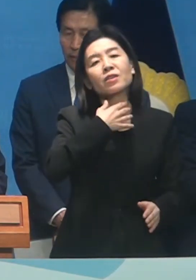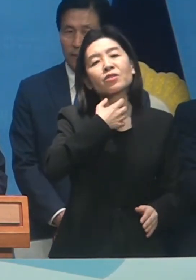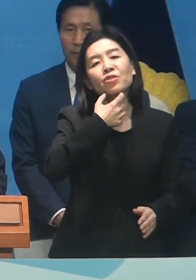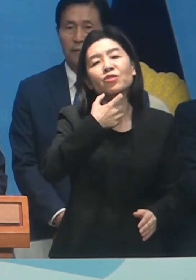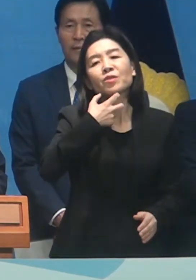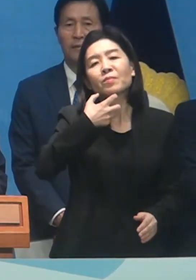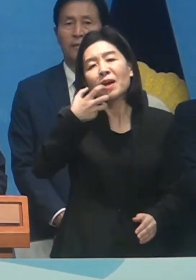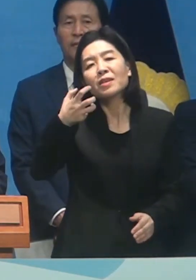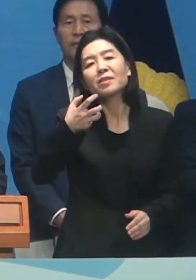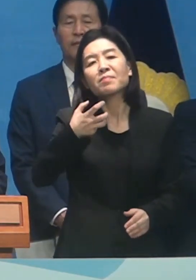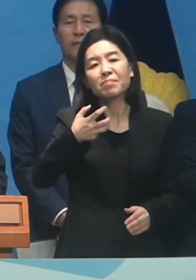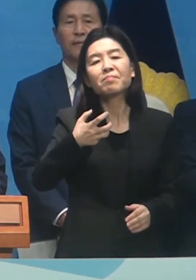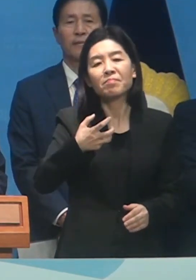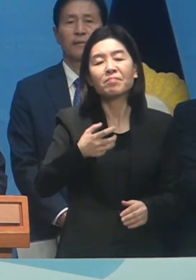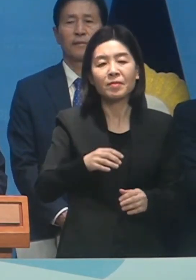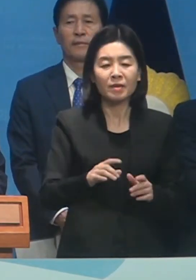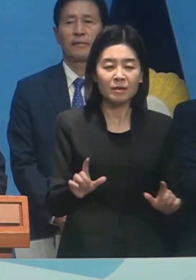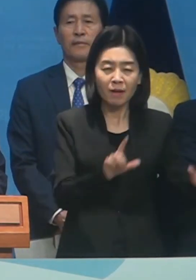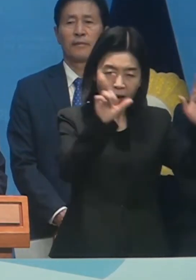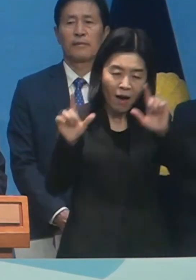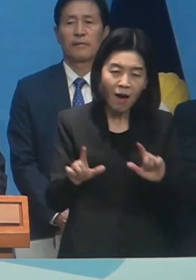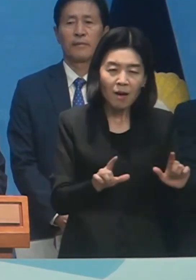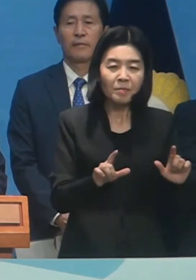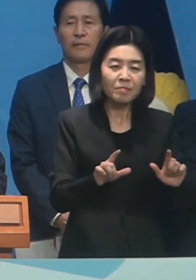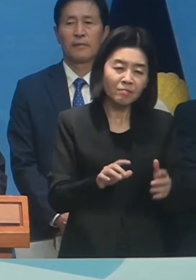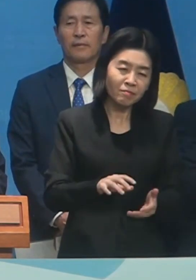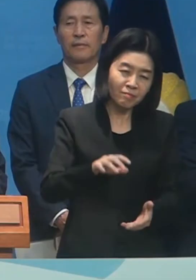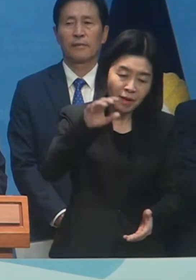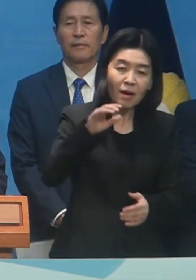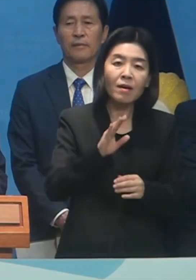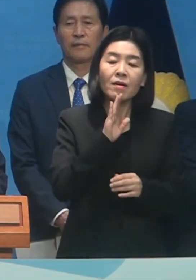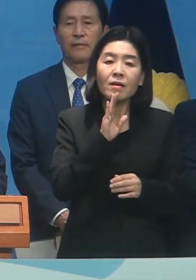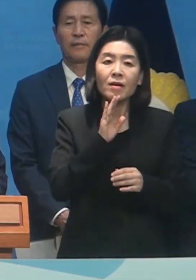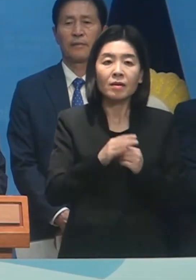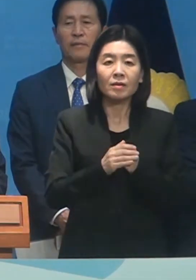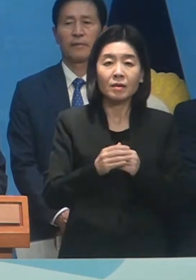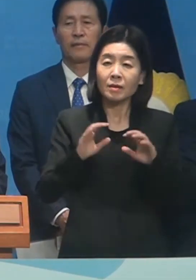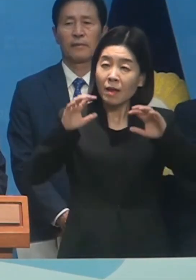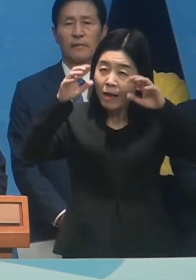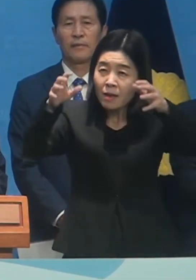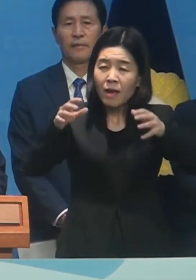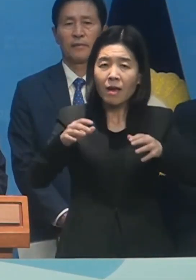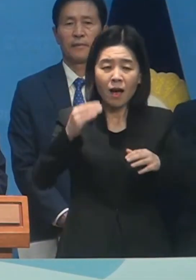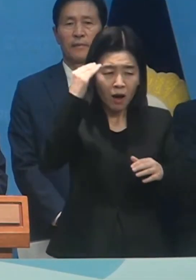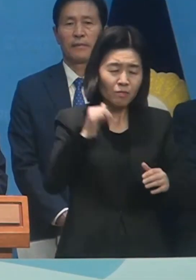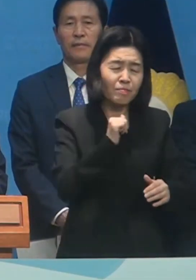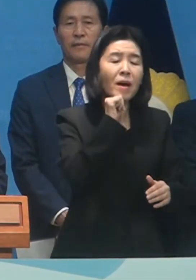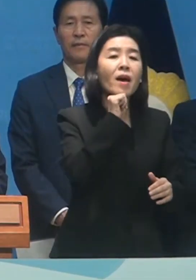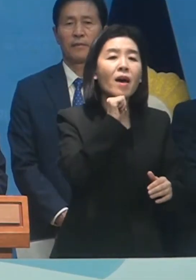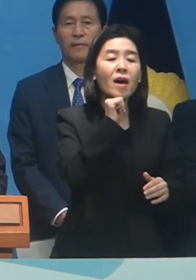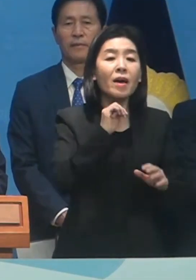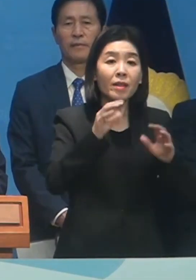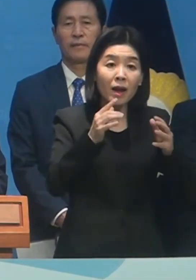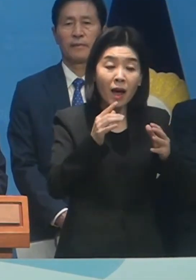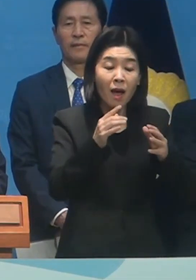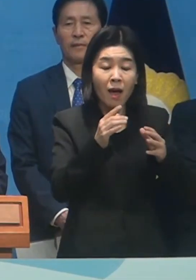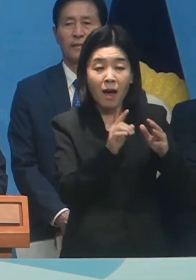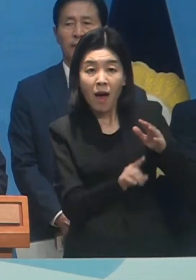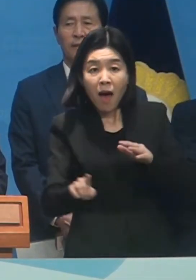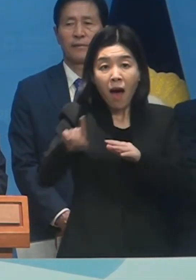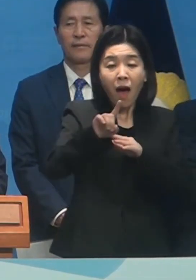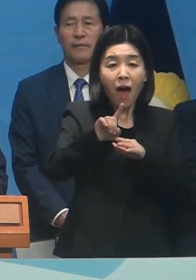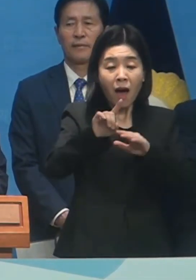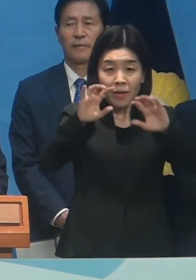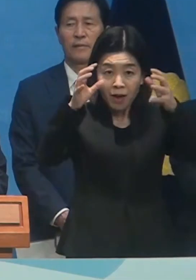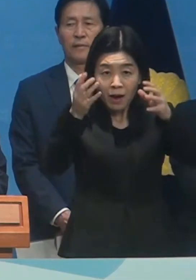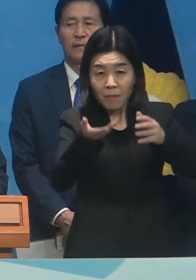세대이다. 우리는 살아오면서 세계에서 가장 빈곤한 국가 중 하나였던 대한민국이 선진국으로 발전하는